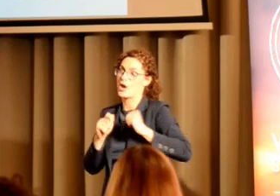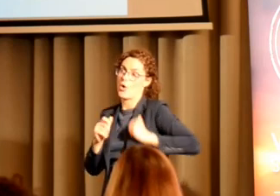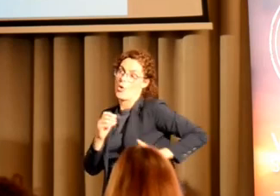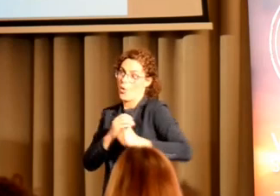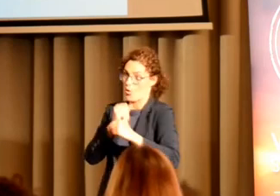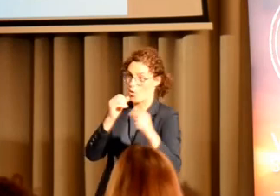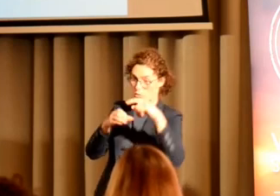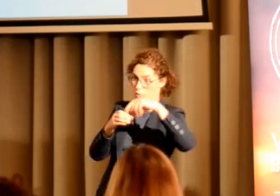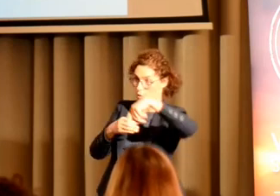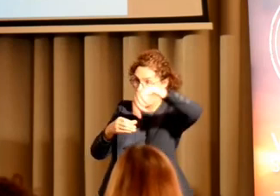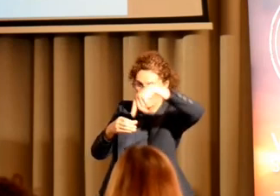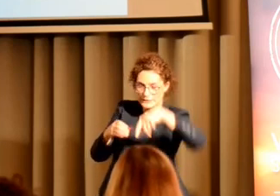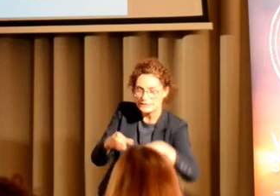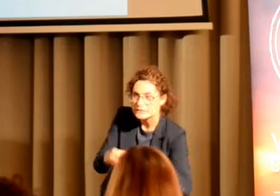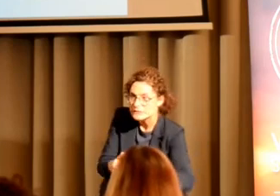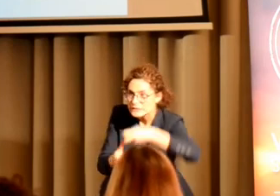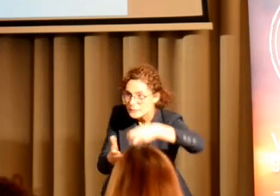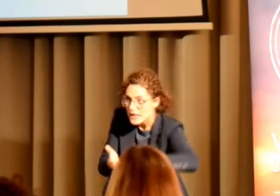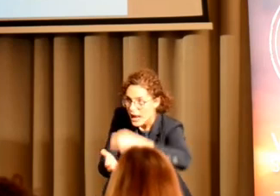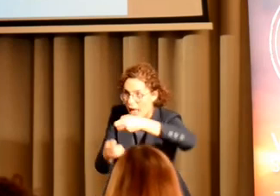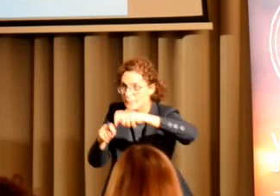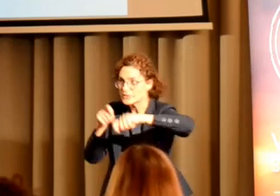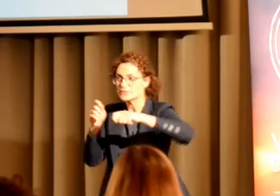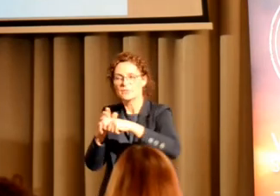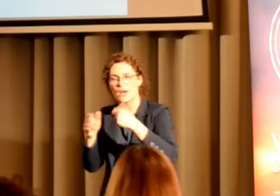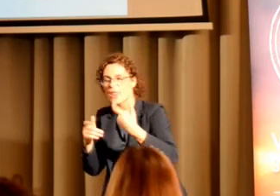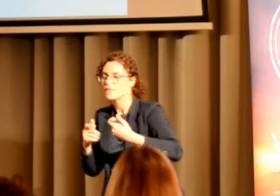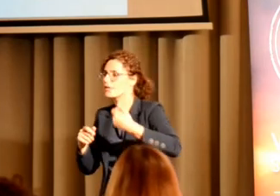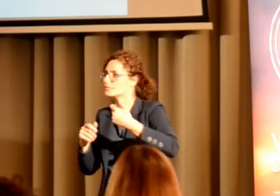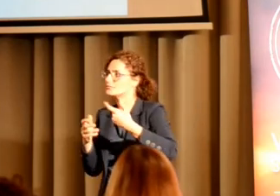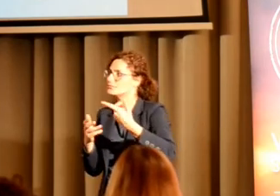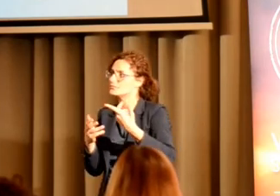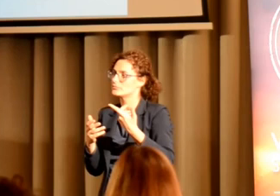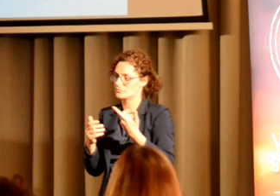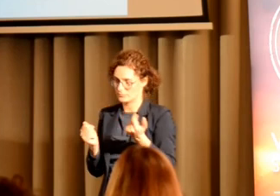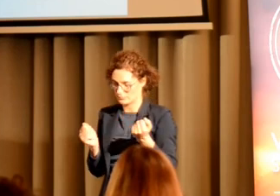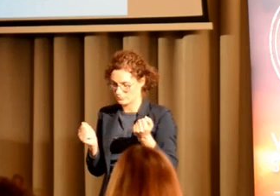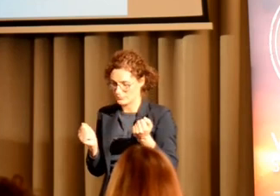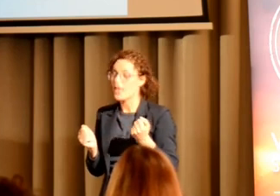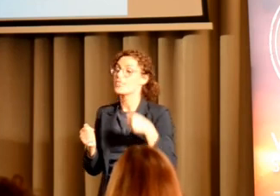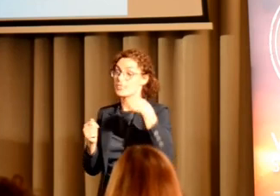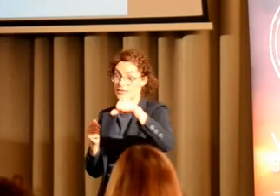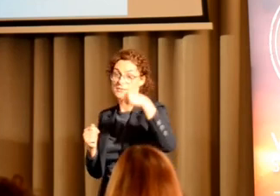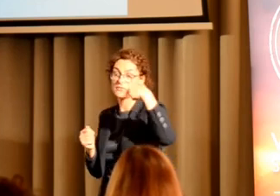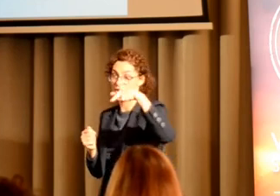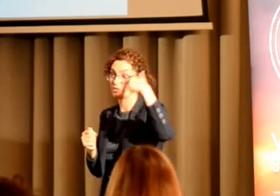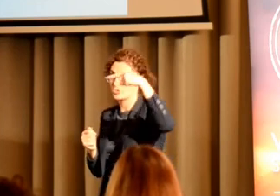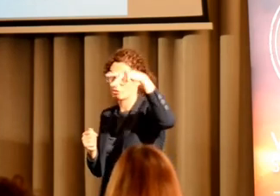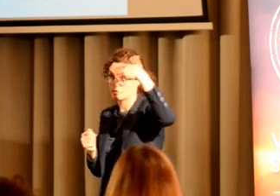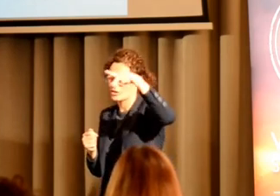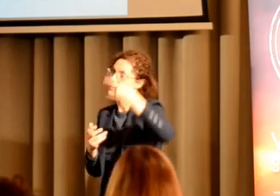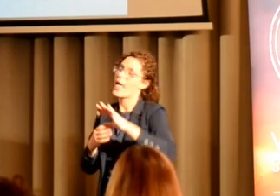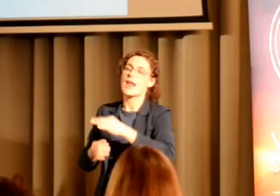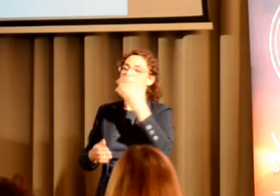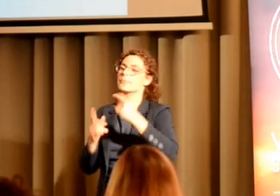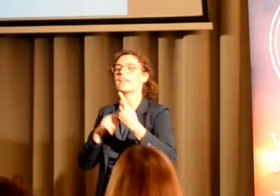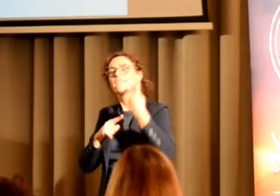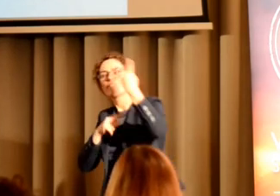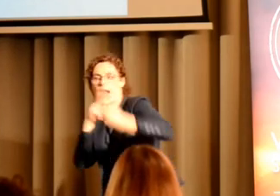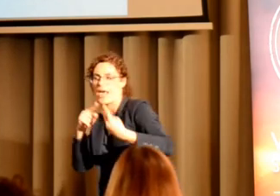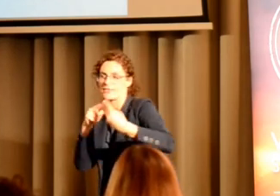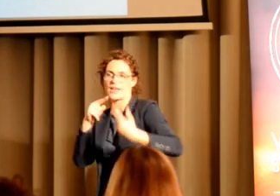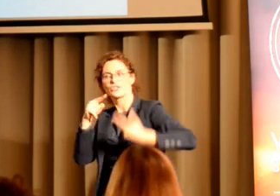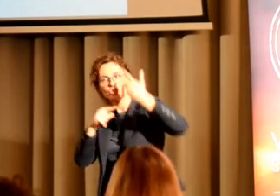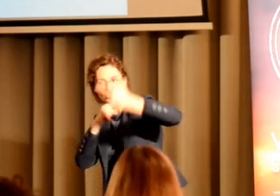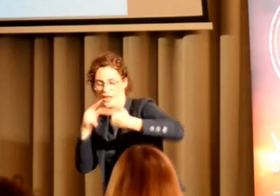albo najpierw tak, zbiera się odchody wilcze przez wiele tygodni, a najlepiej, żeby to były ze 2-3 lata, w